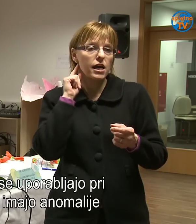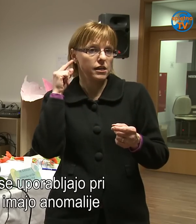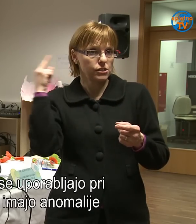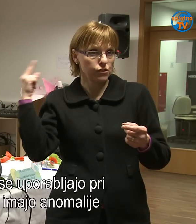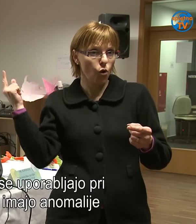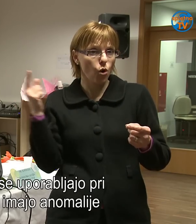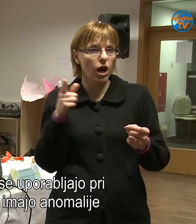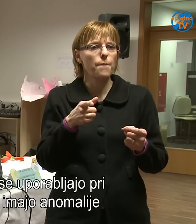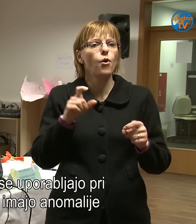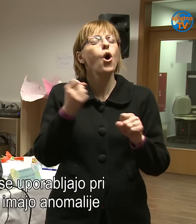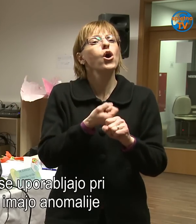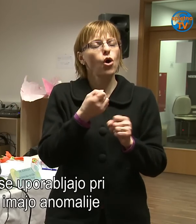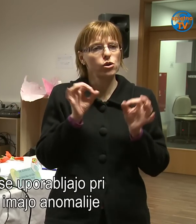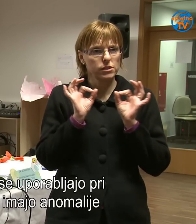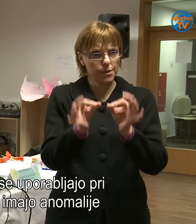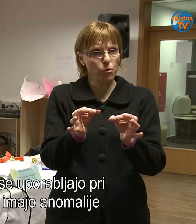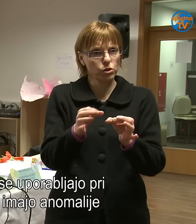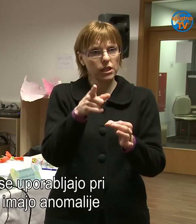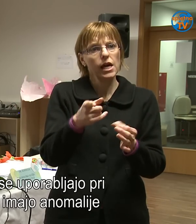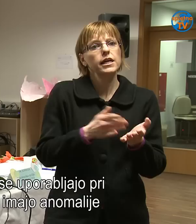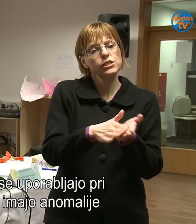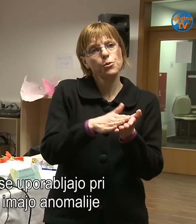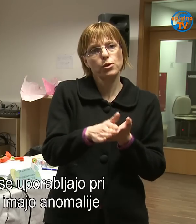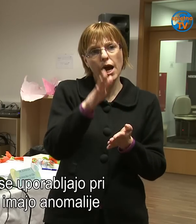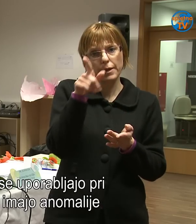se uporabljajo pri tistih naglušnostih,